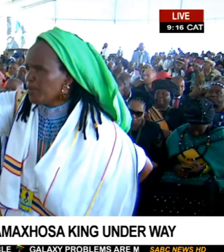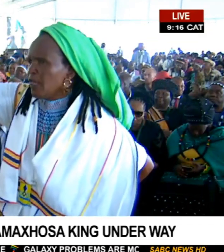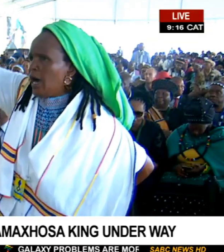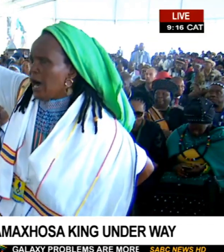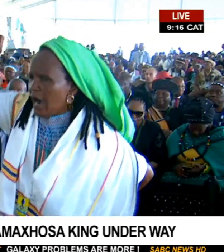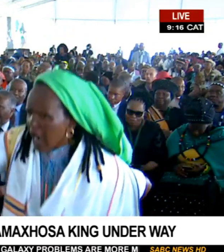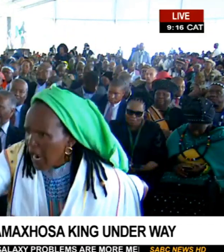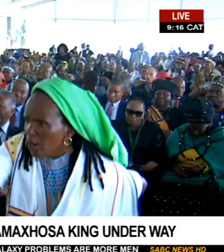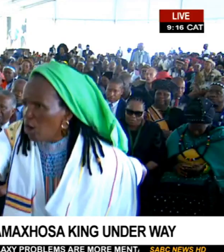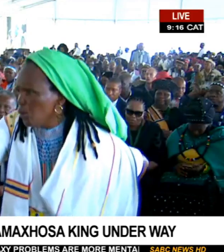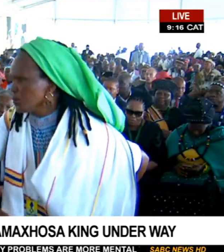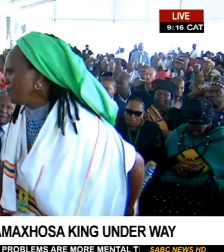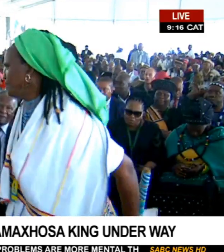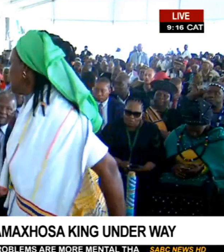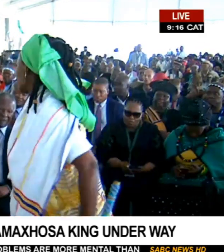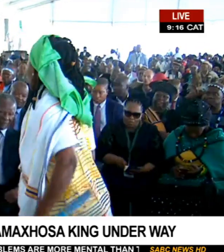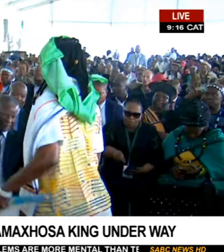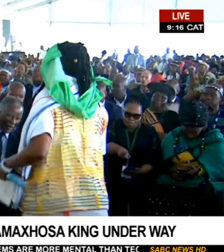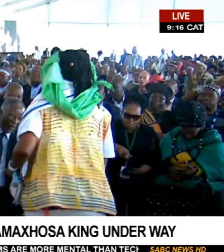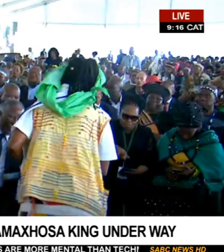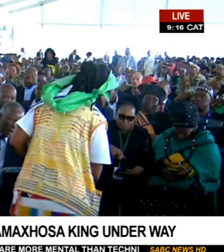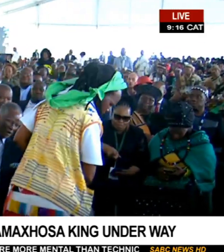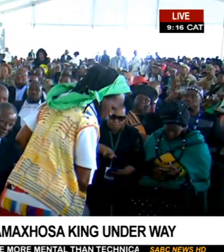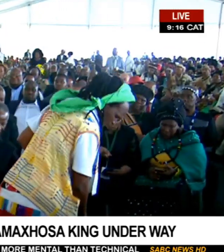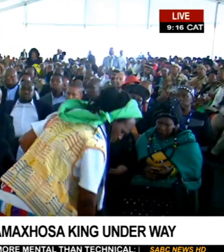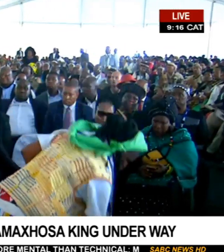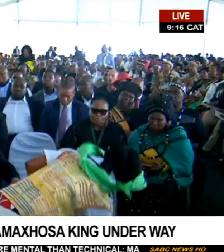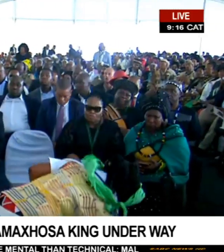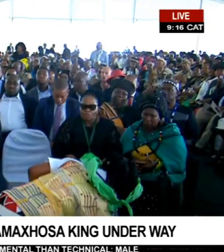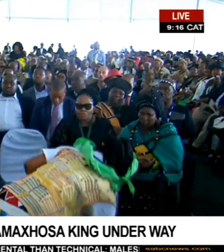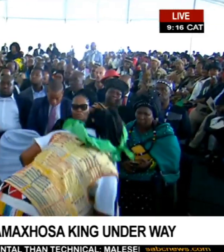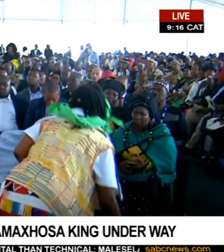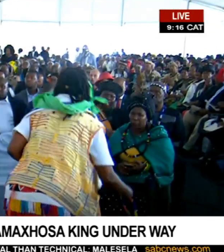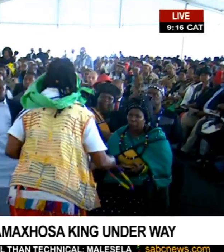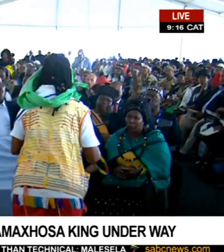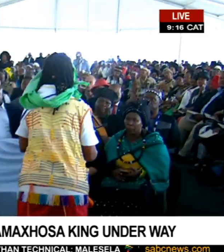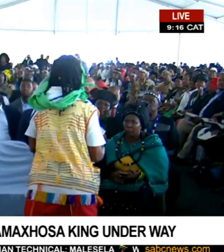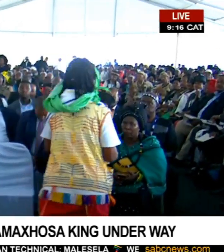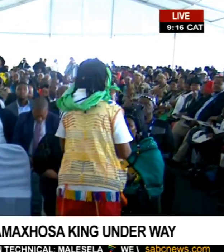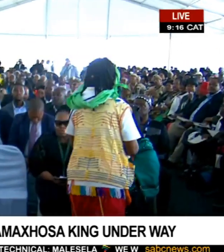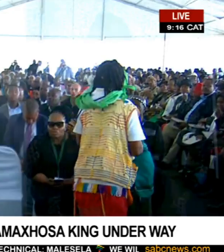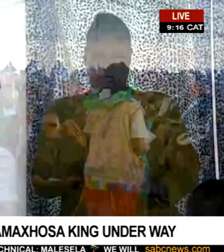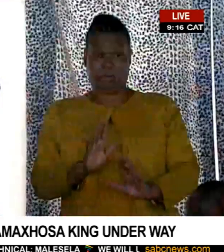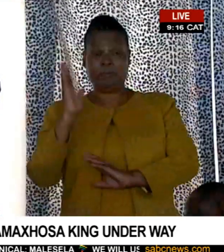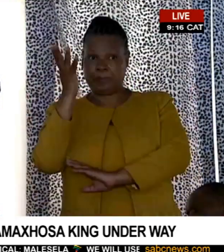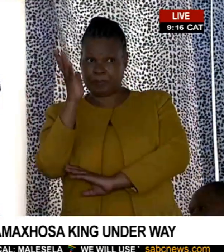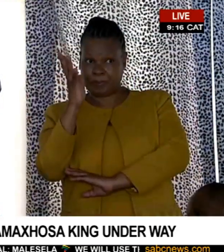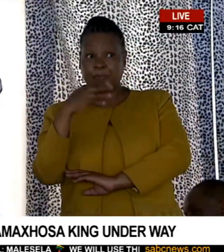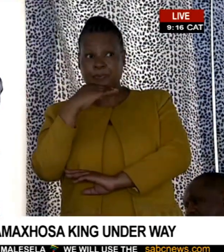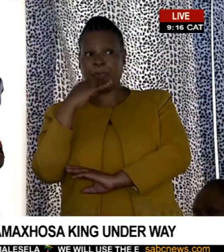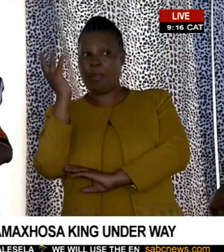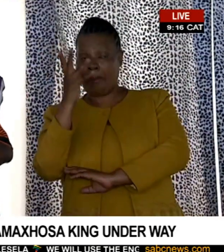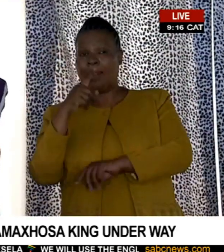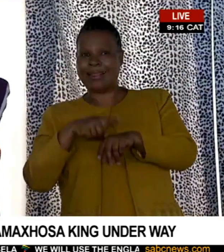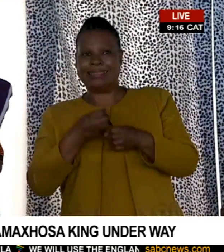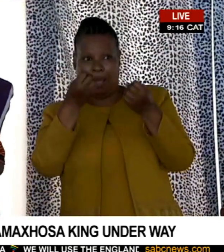Enkosi dadobawo siyabulela siyabulela dadobawo masenje nje mawethu ixesha liqathwe inja ngoku imbongi izawunika